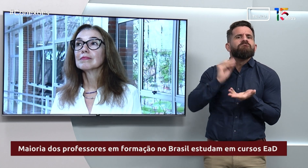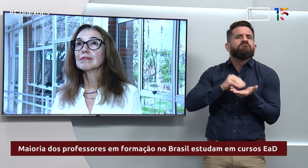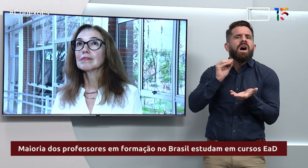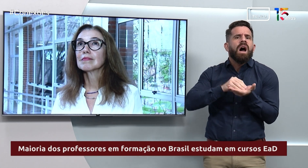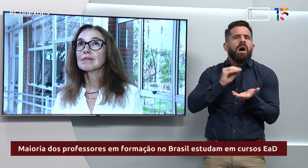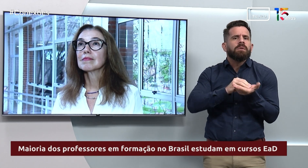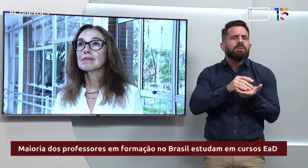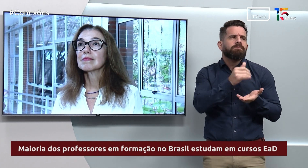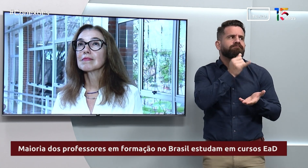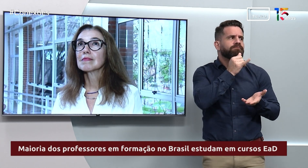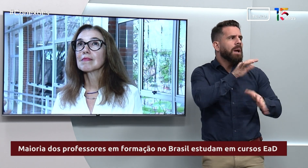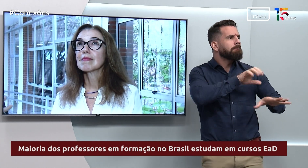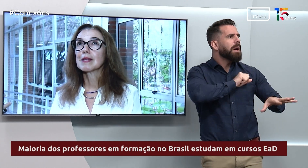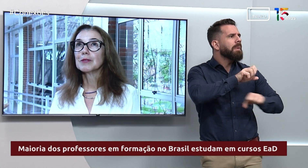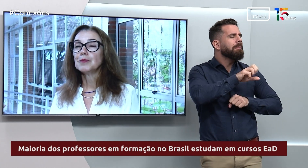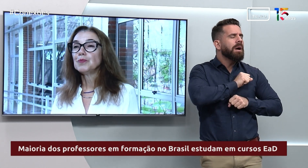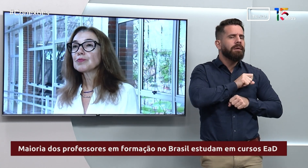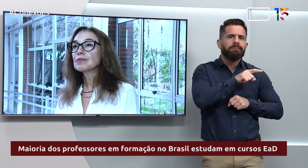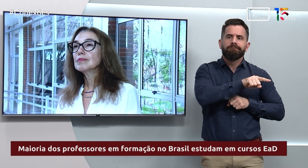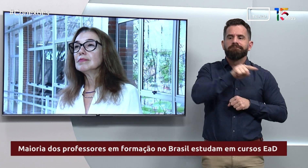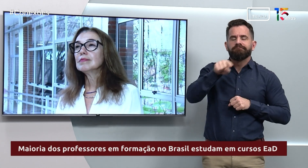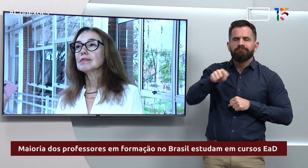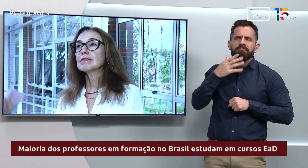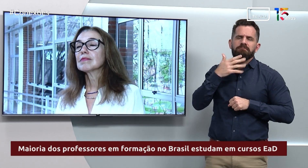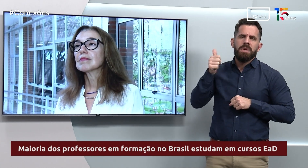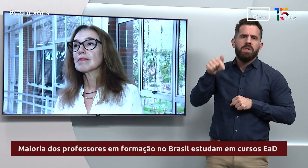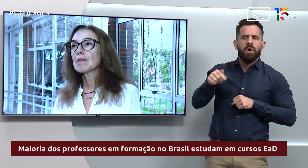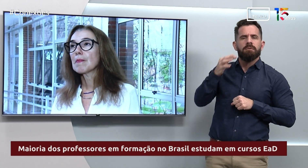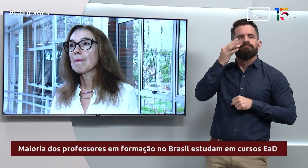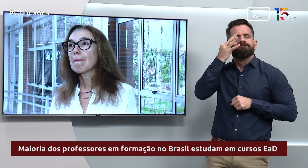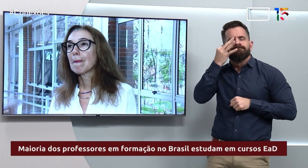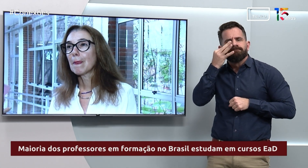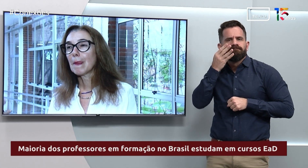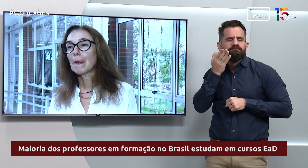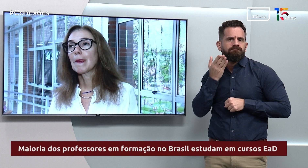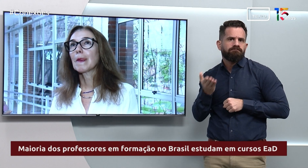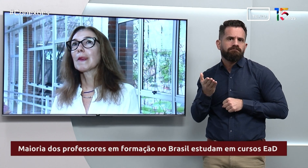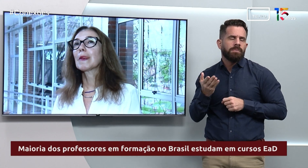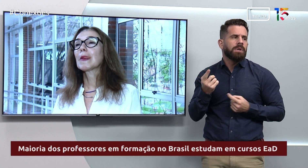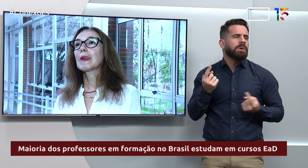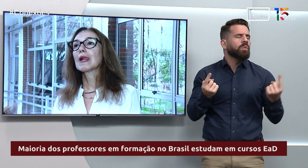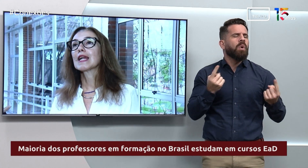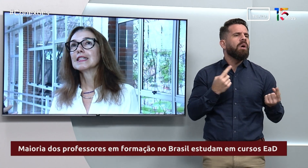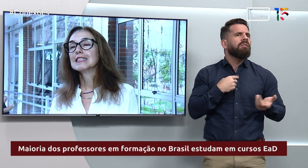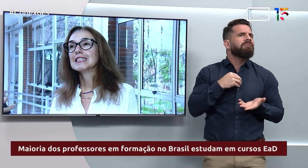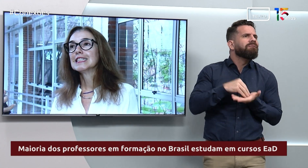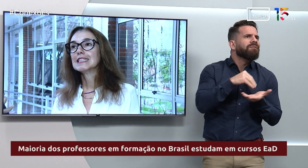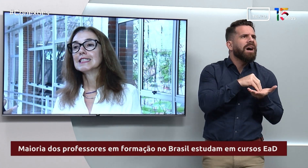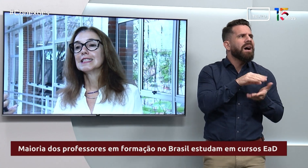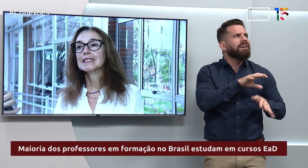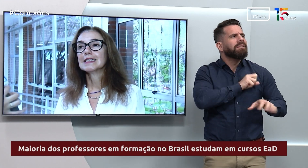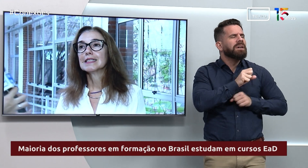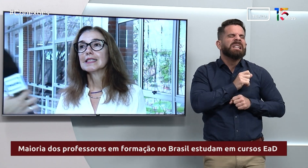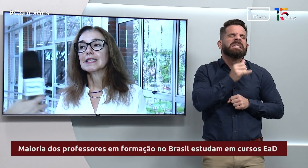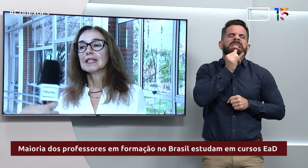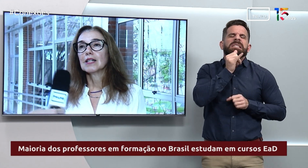ser vistas, que às vezes eles só poderiam ter essa aprendizagem no presencial? A senhora pode me citar alguns